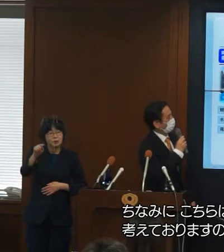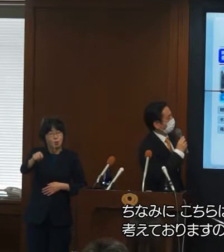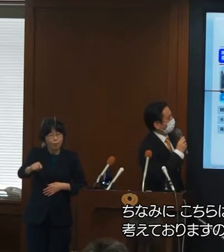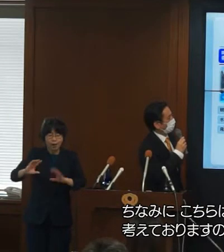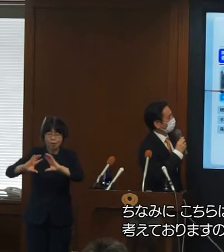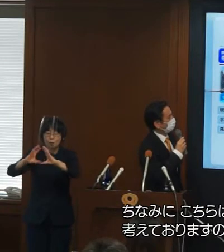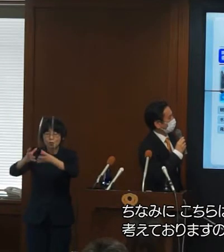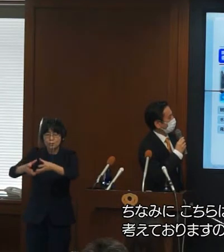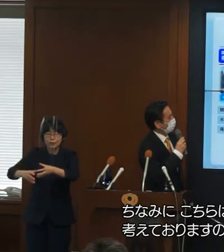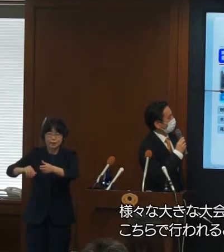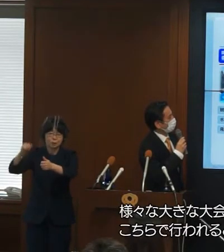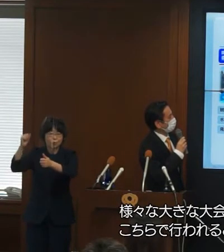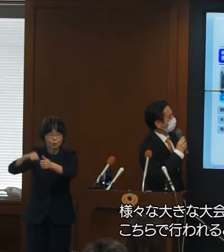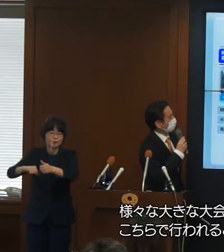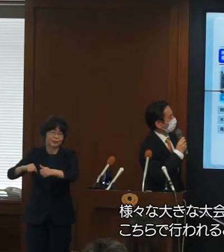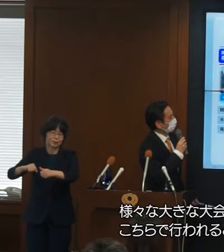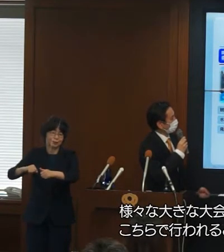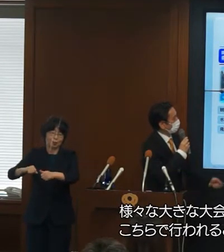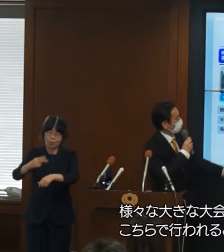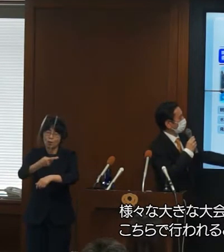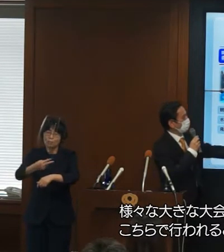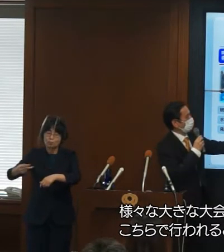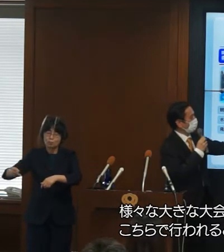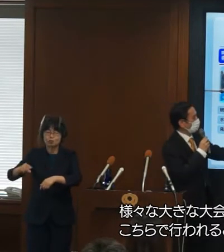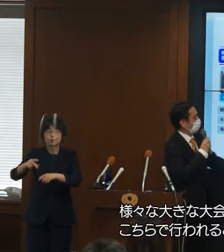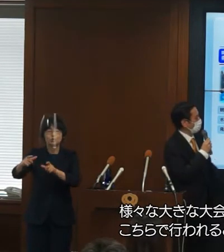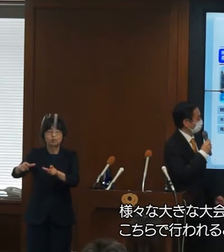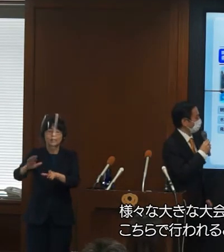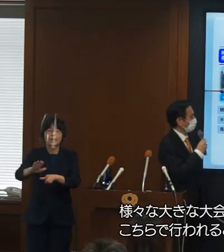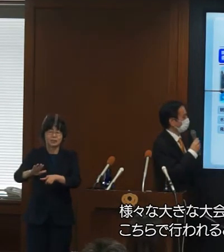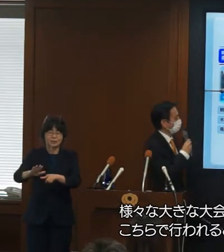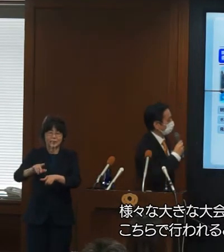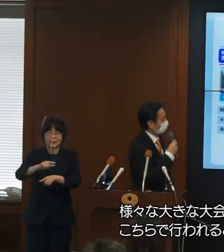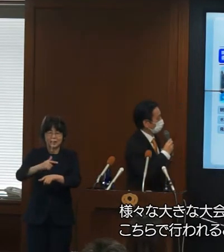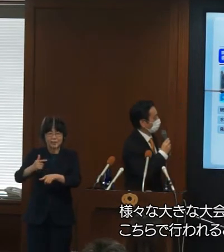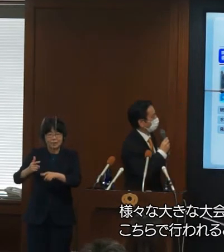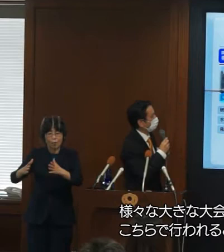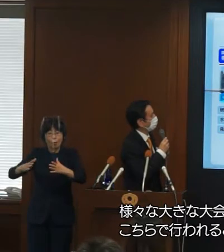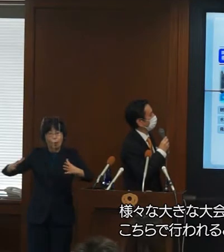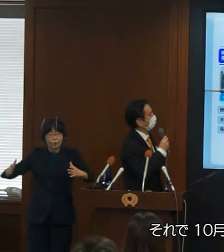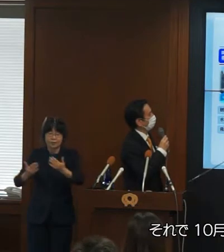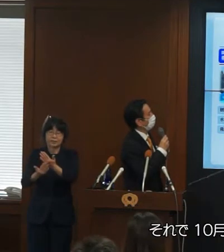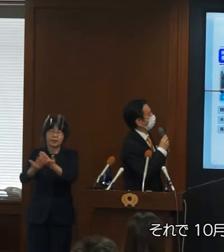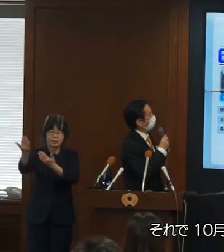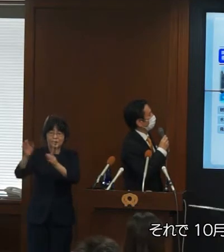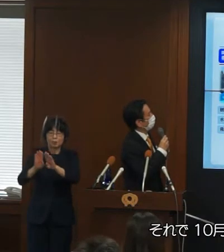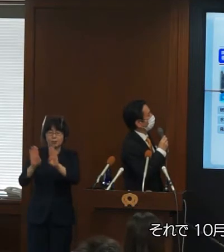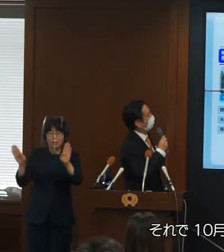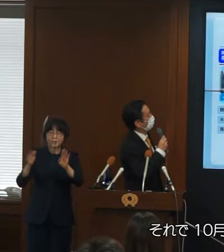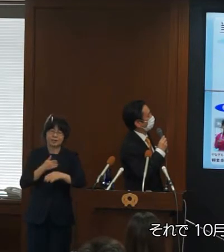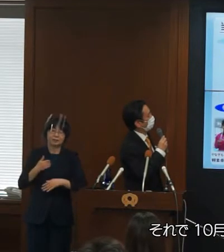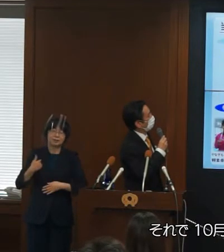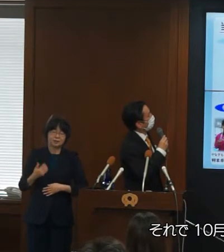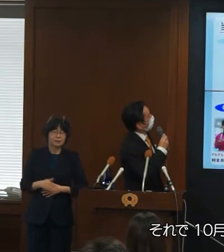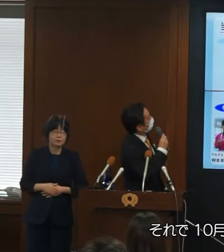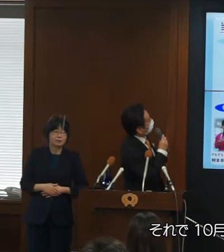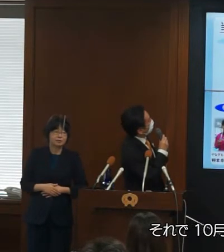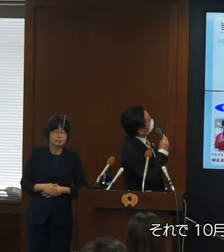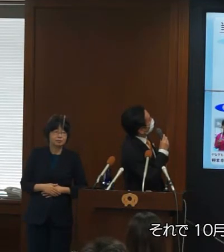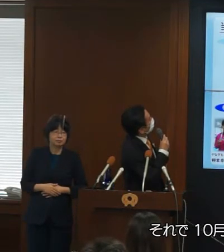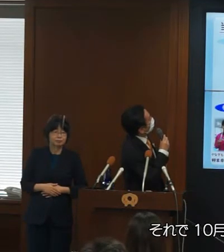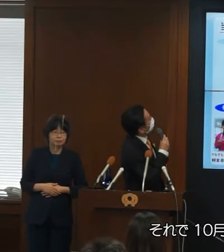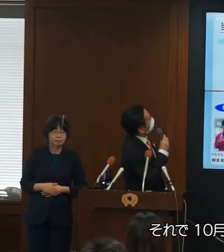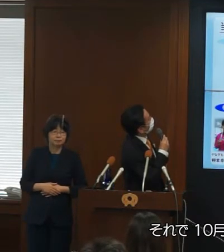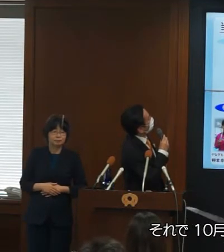考えておりますので、さまざまな大きな大会もこちらの方で行えるということであります。はい。